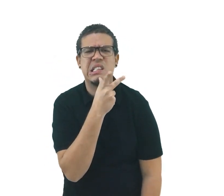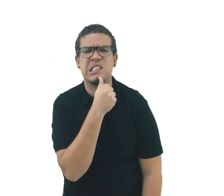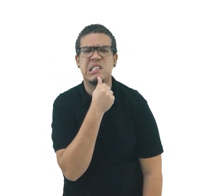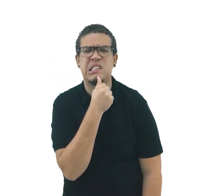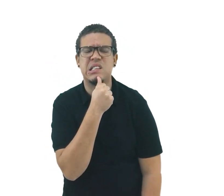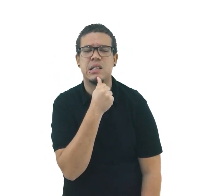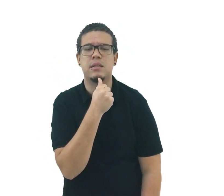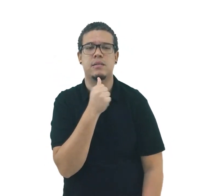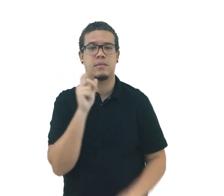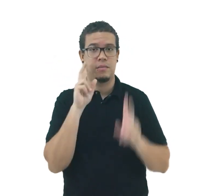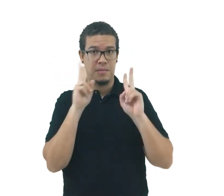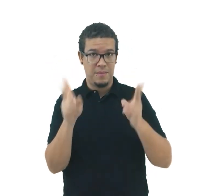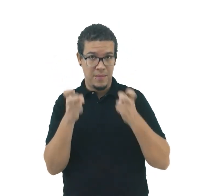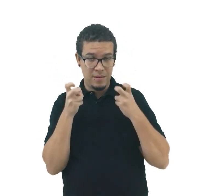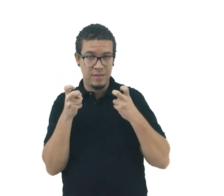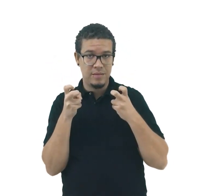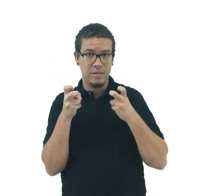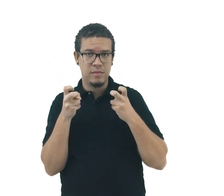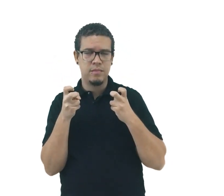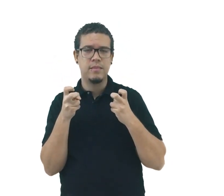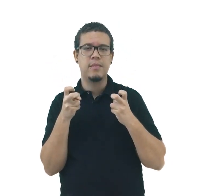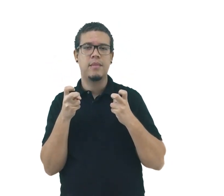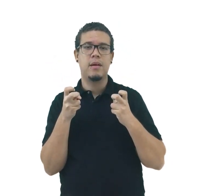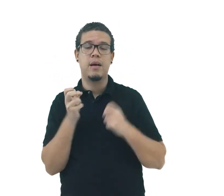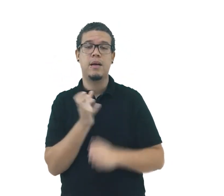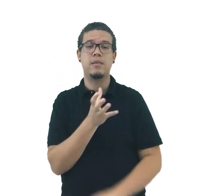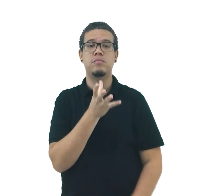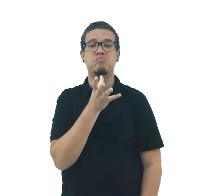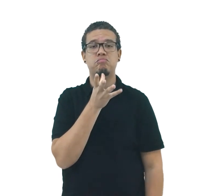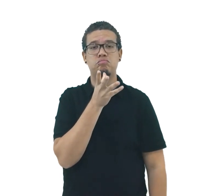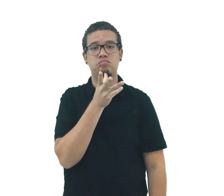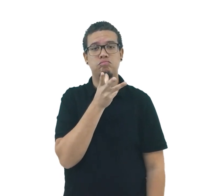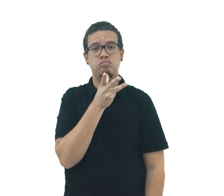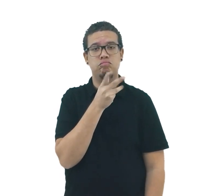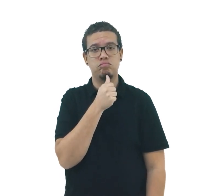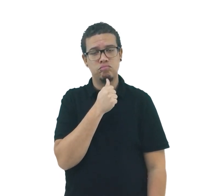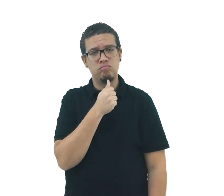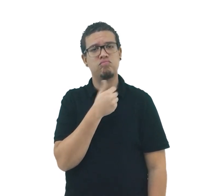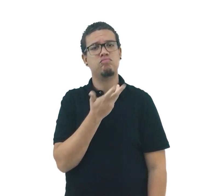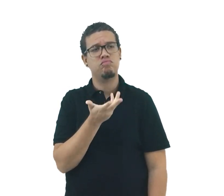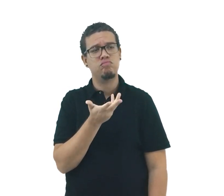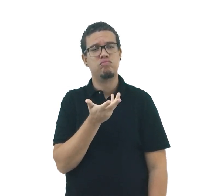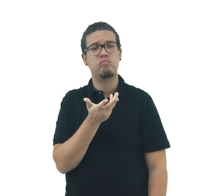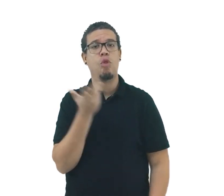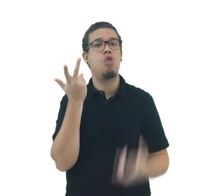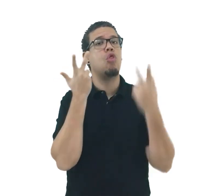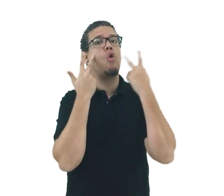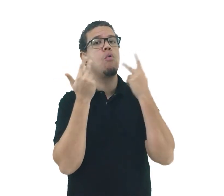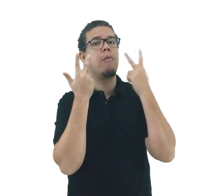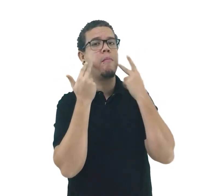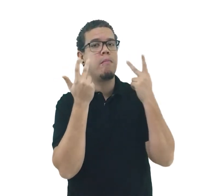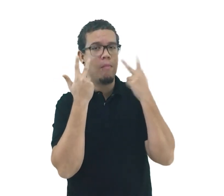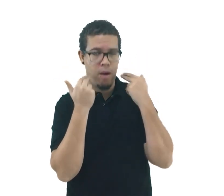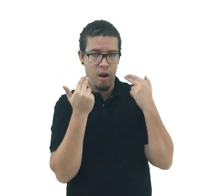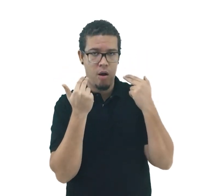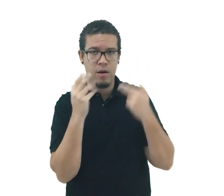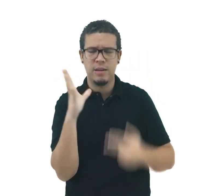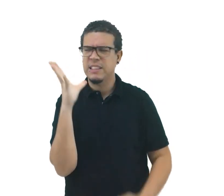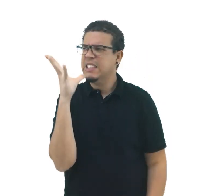mais exageros. Por quê? Porque é a intensidade. Eu quero dizer, ó, demorou, mas foi assim, uma demora